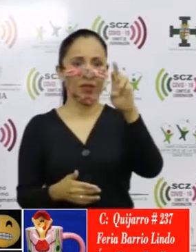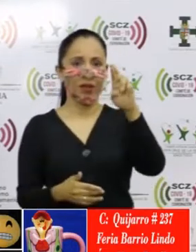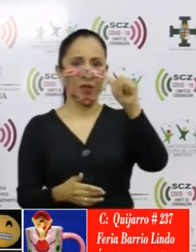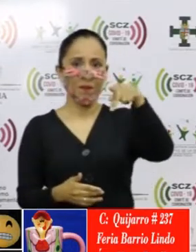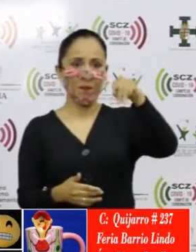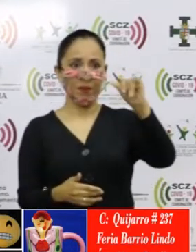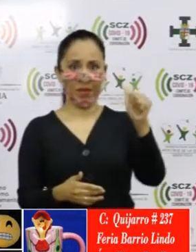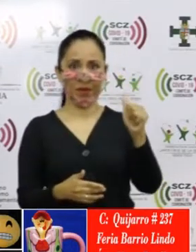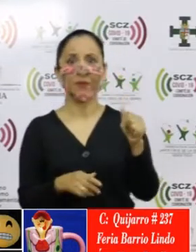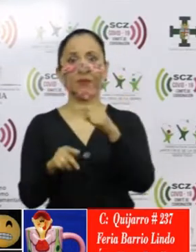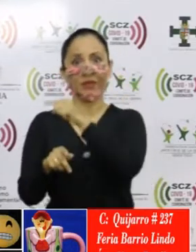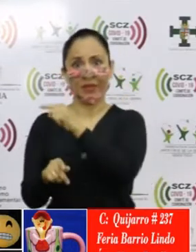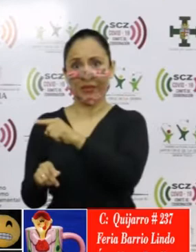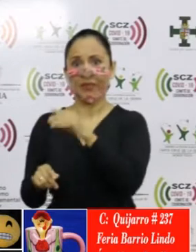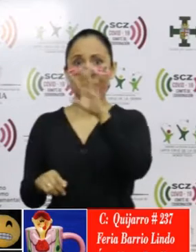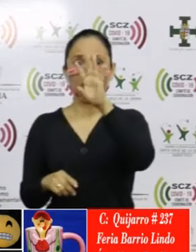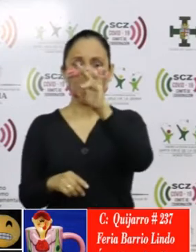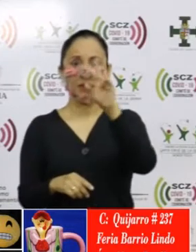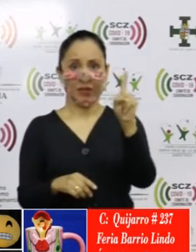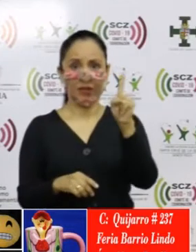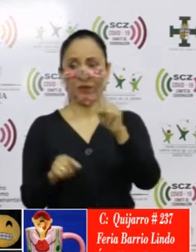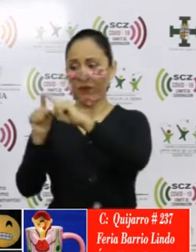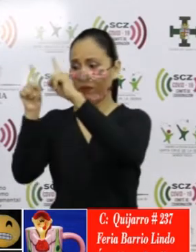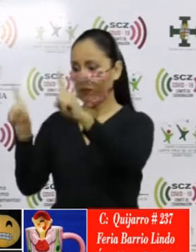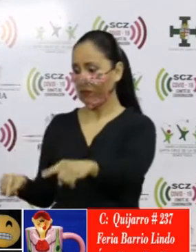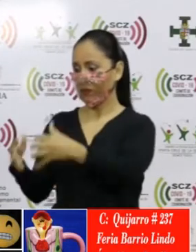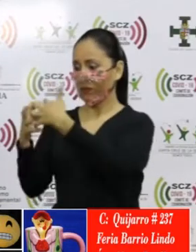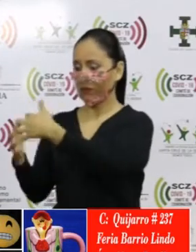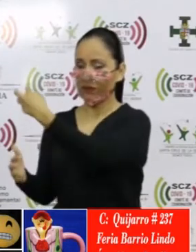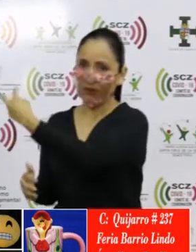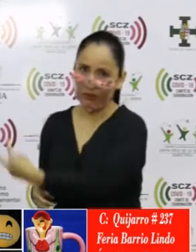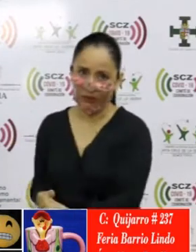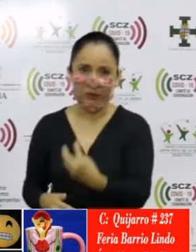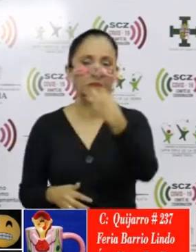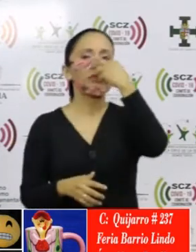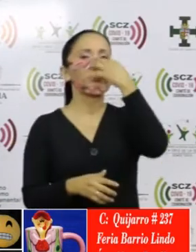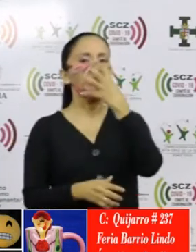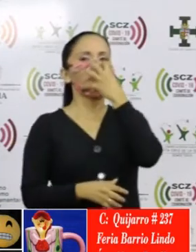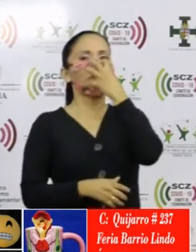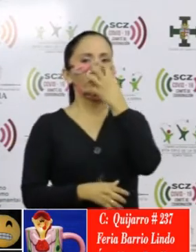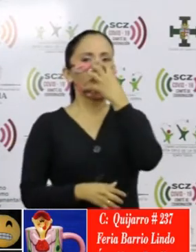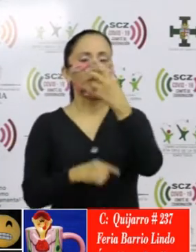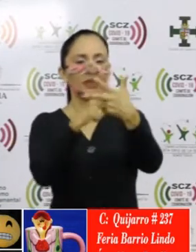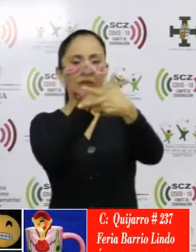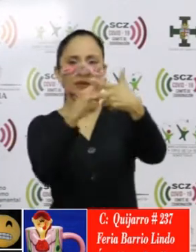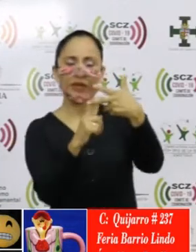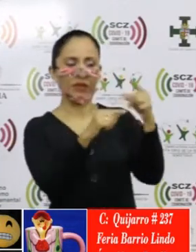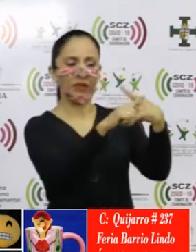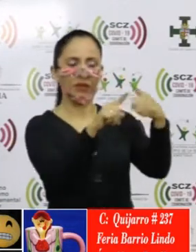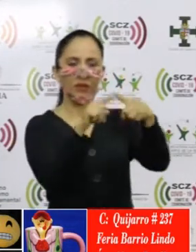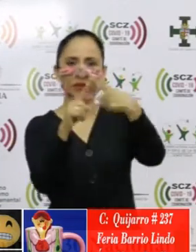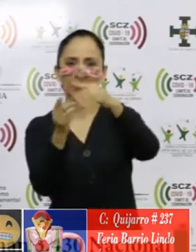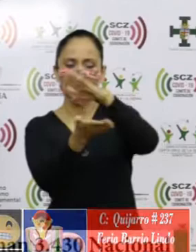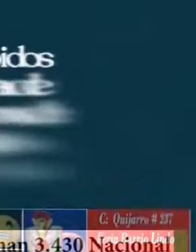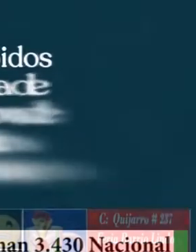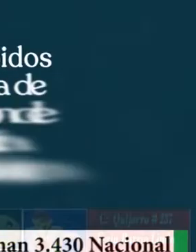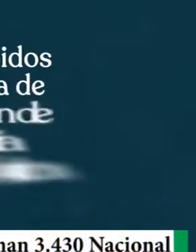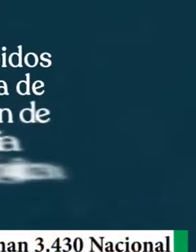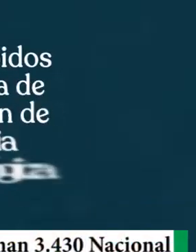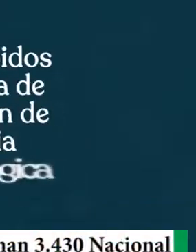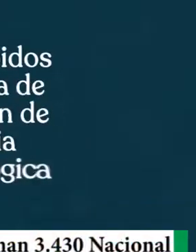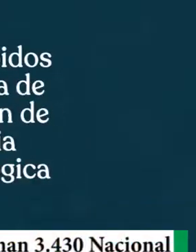y de las cuales 71 se encuentran acopladas a respirador en los tres sectores de salud